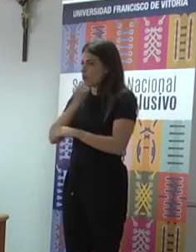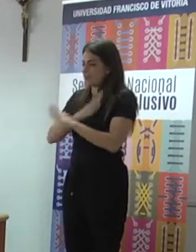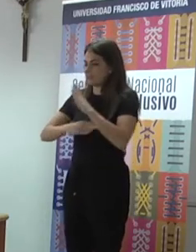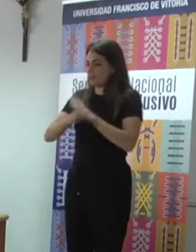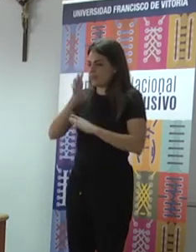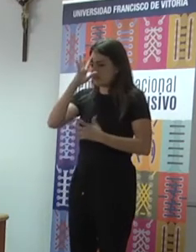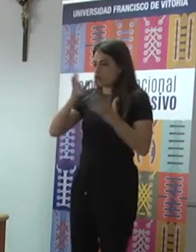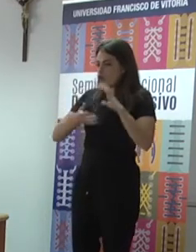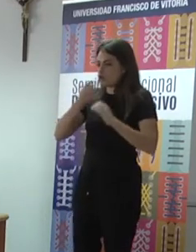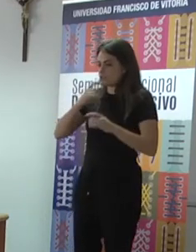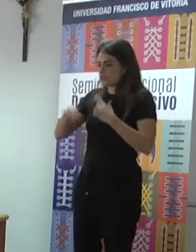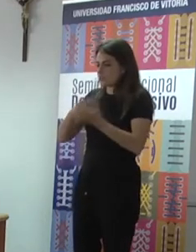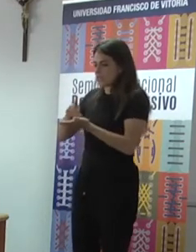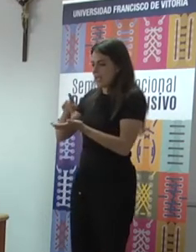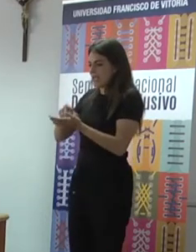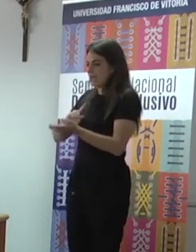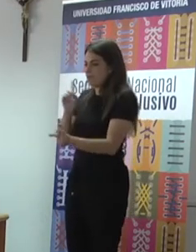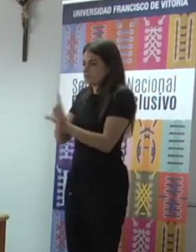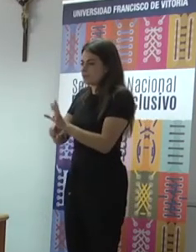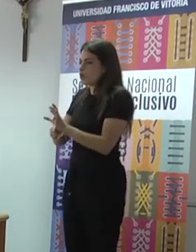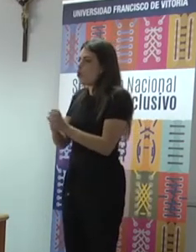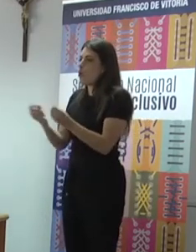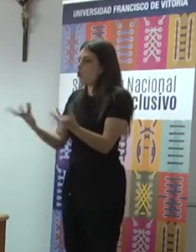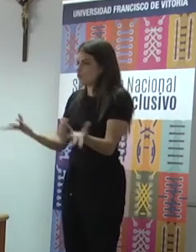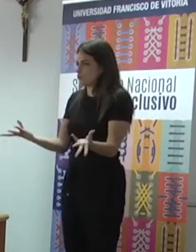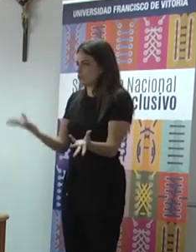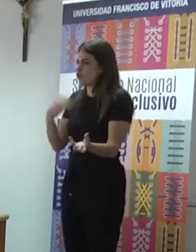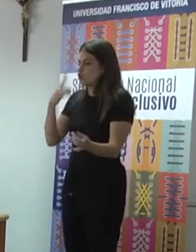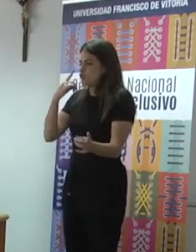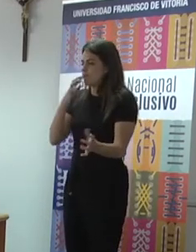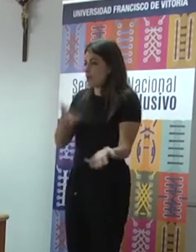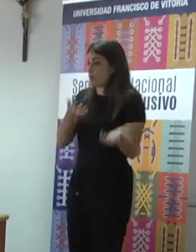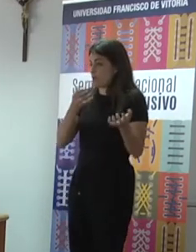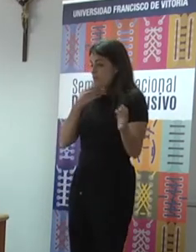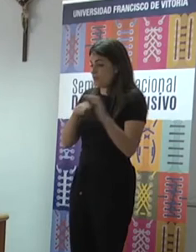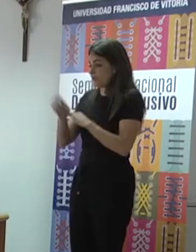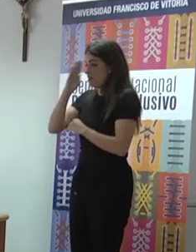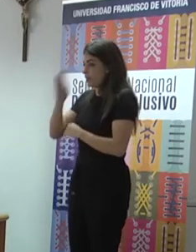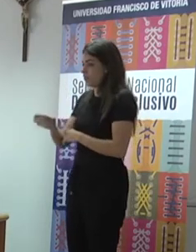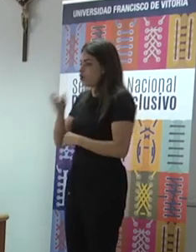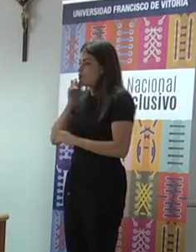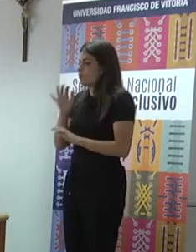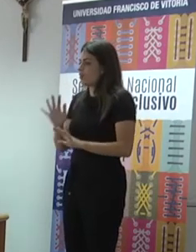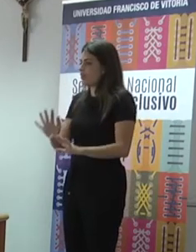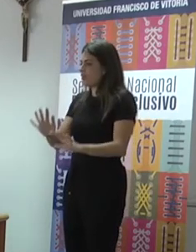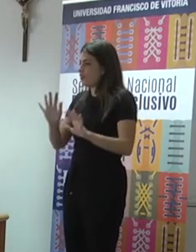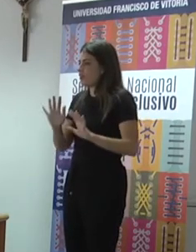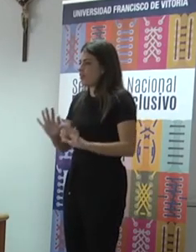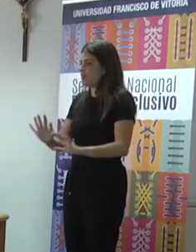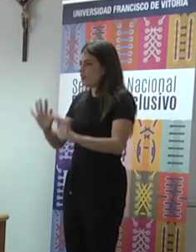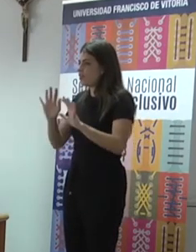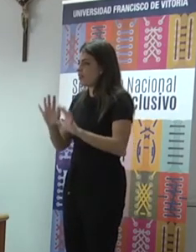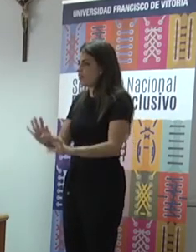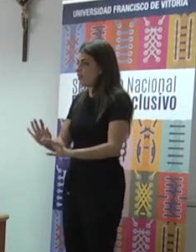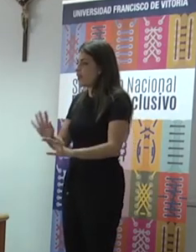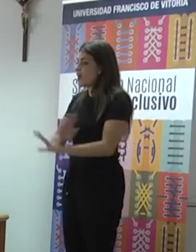poquitos. Entonces estaba seguro de que con el aprobado iba a entrar. Entonces yo lo fui dejando hasta que unos amigos me